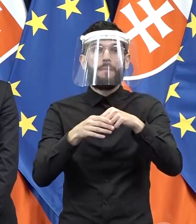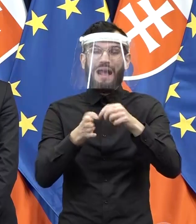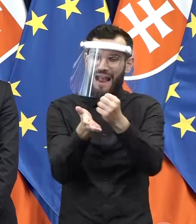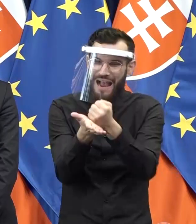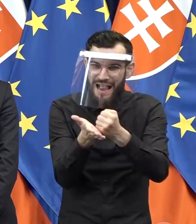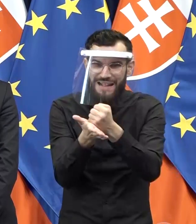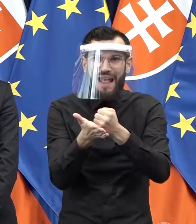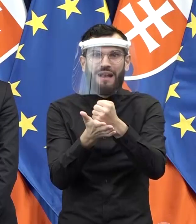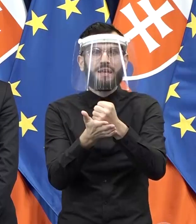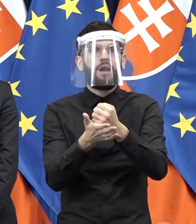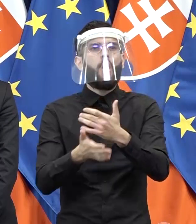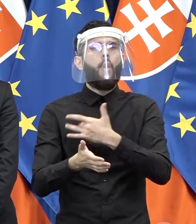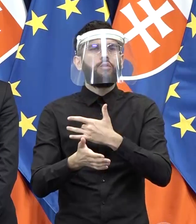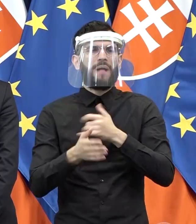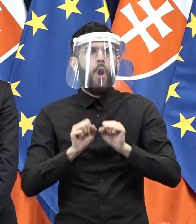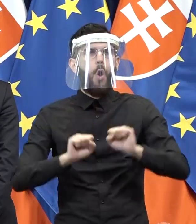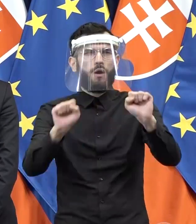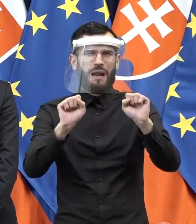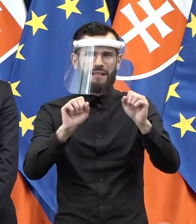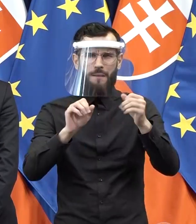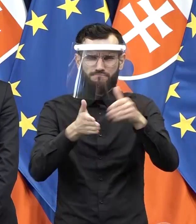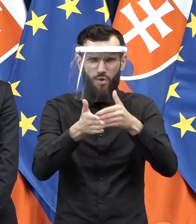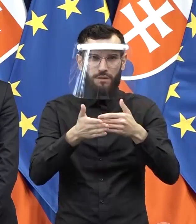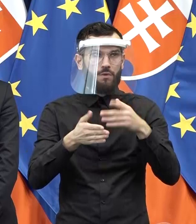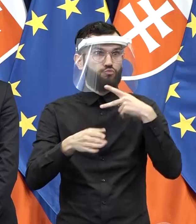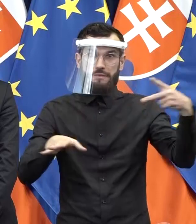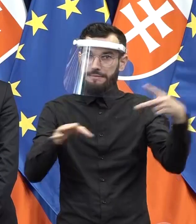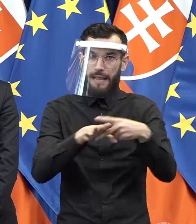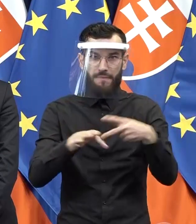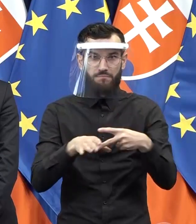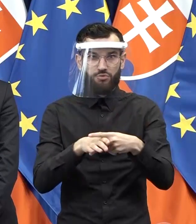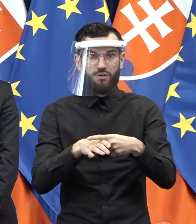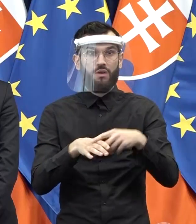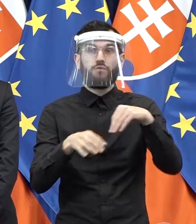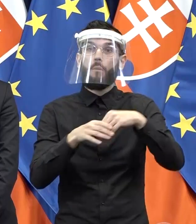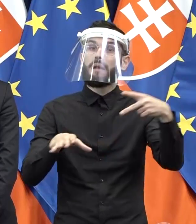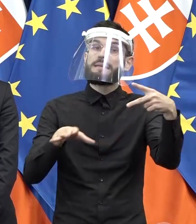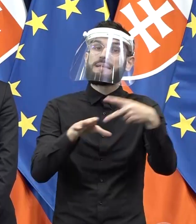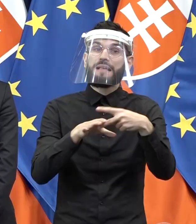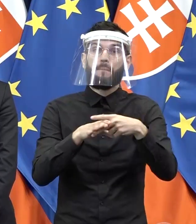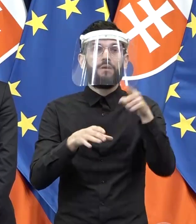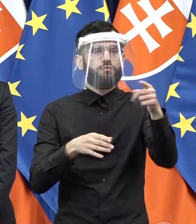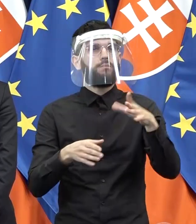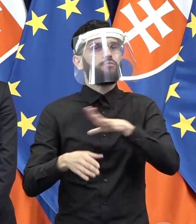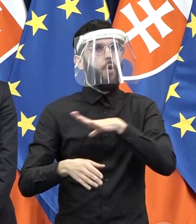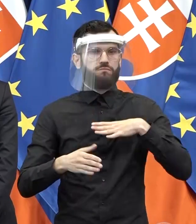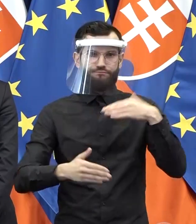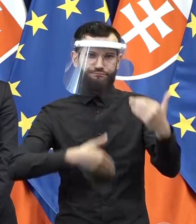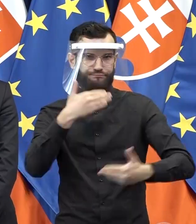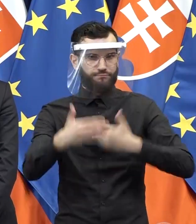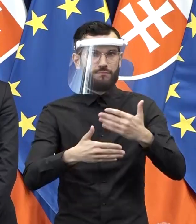ochranné prostriedky, ktoré nevyhnutne potrebujeme za zabezpečenie, a množstvo, ktoré nevyhnutne potrebujeme za zabezpečenie riadného chodu